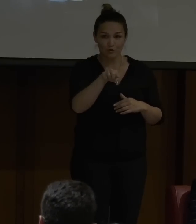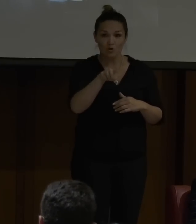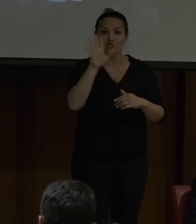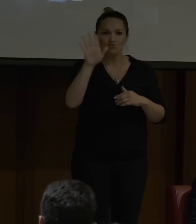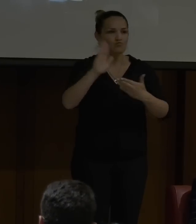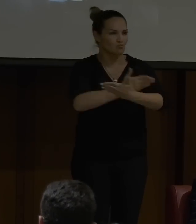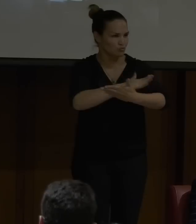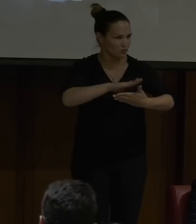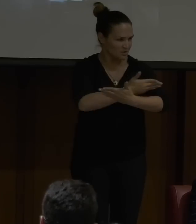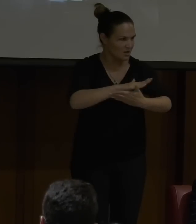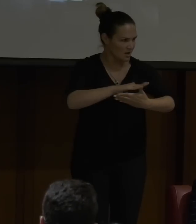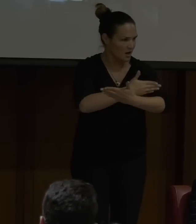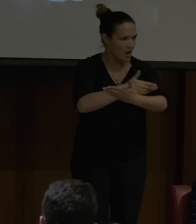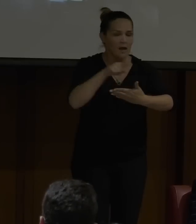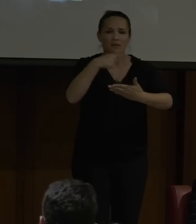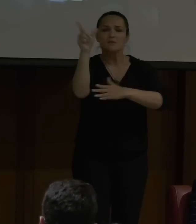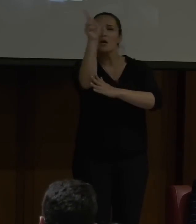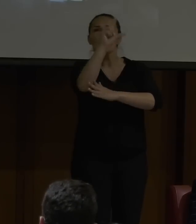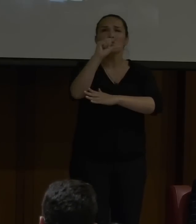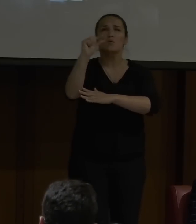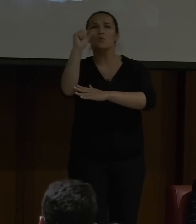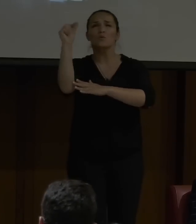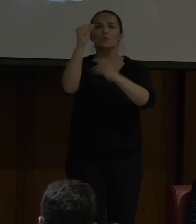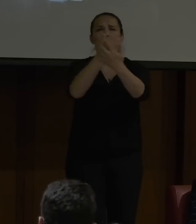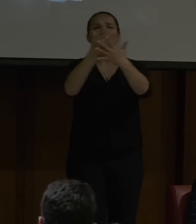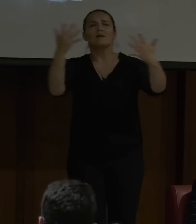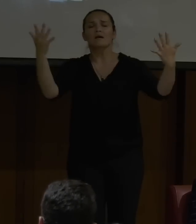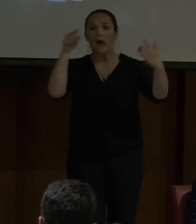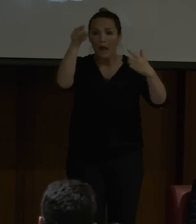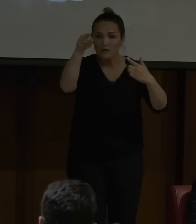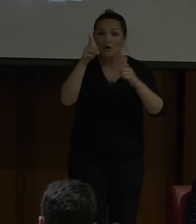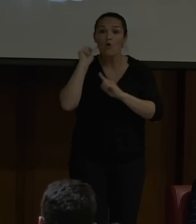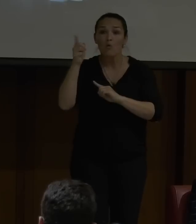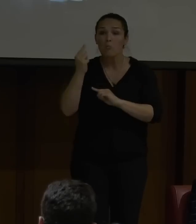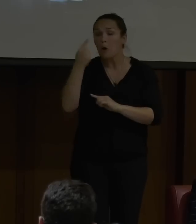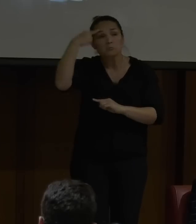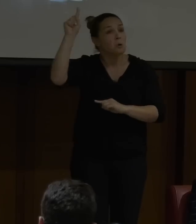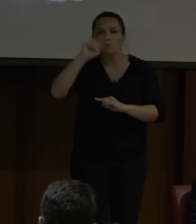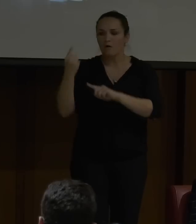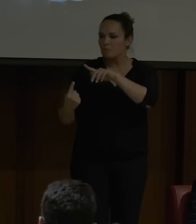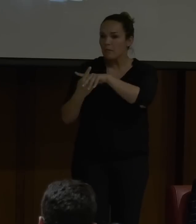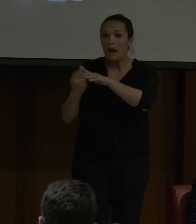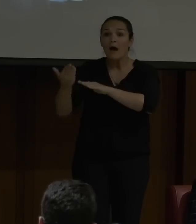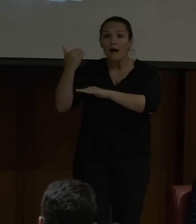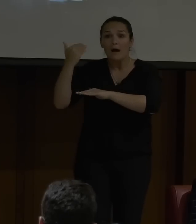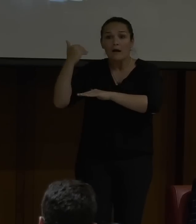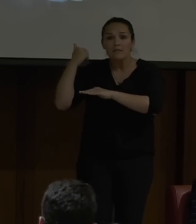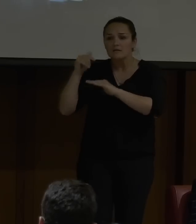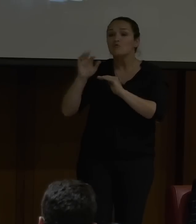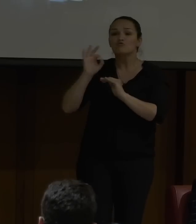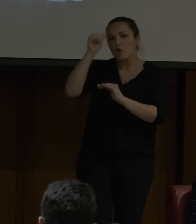Fonseca, no era mentira, era un emporio musical, donde la gente subía